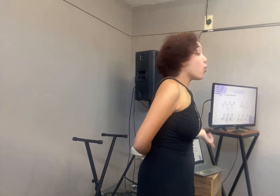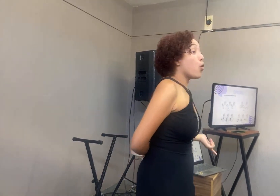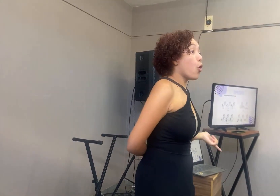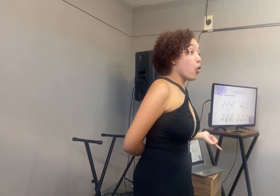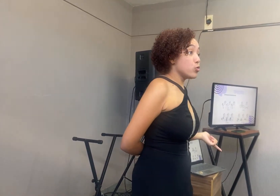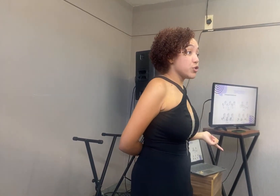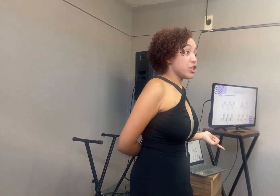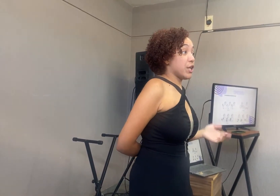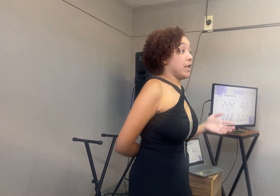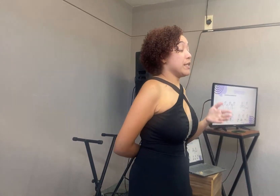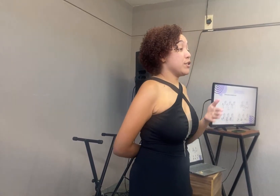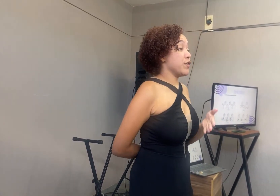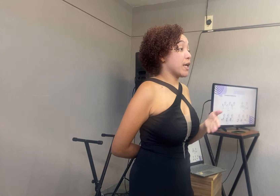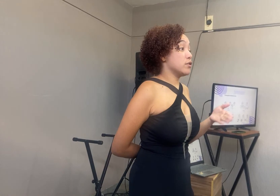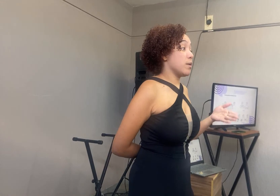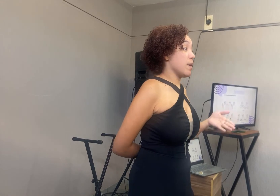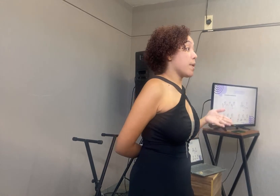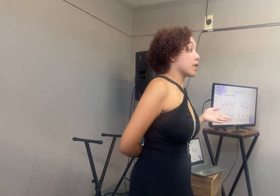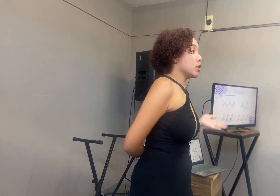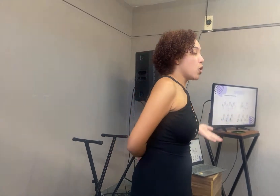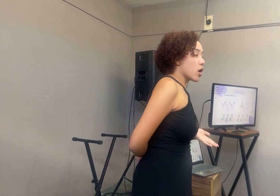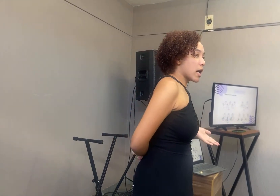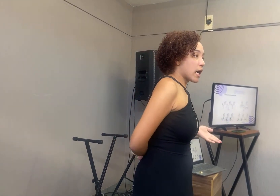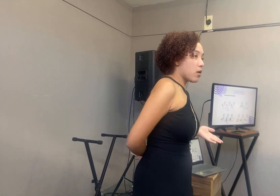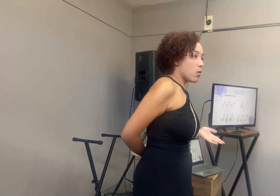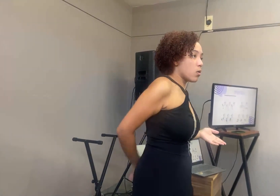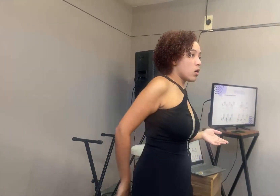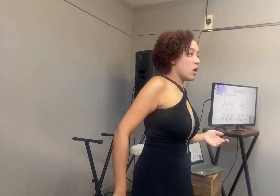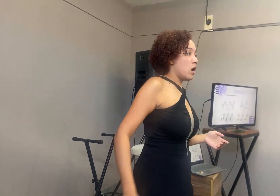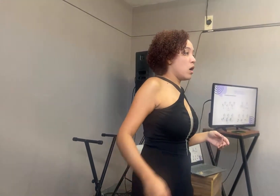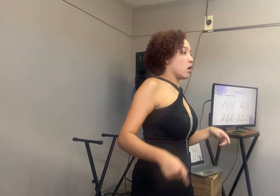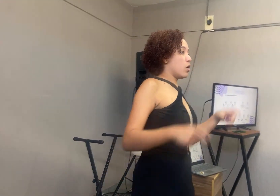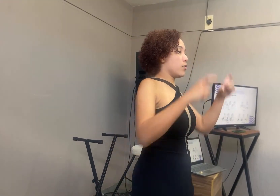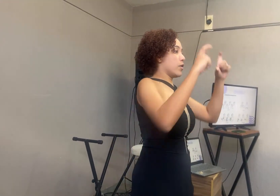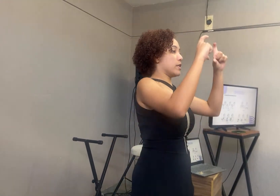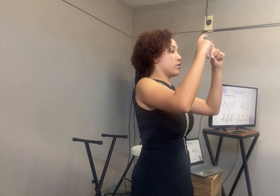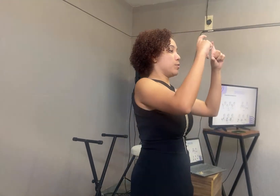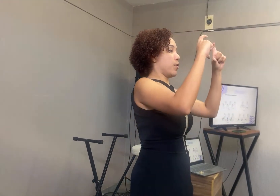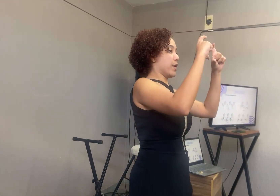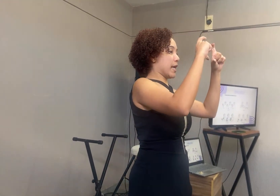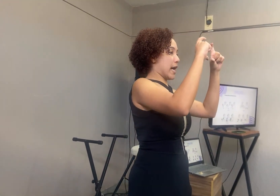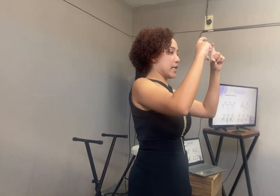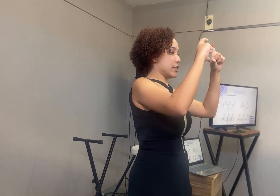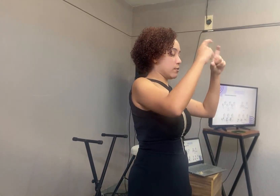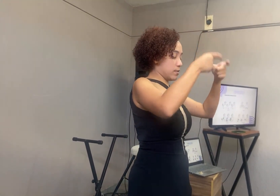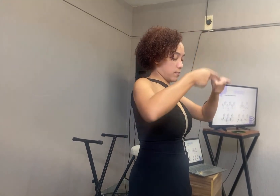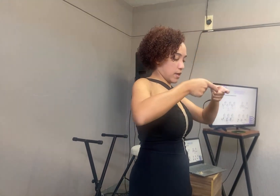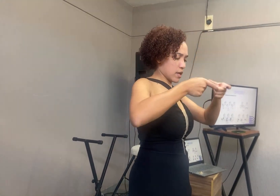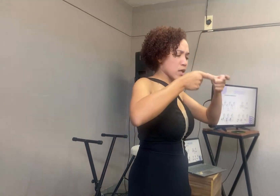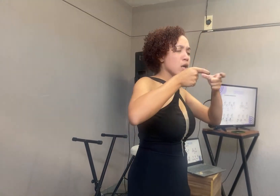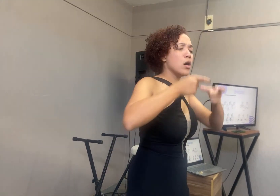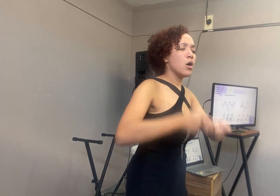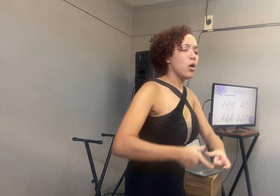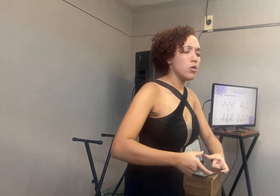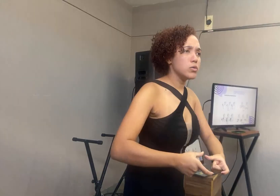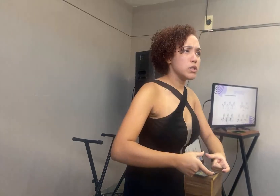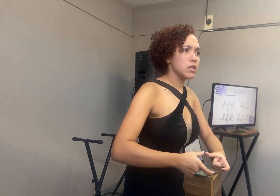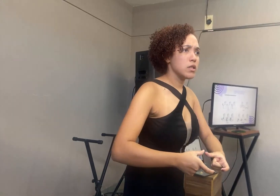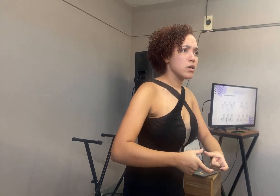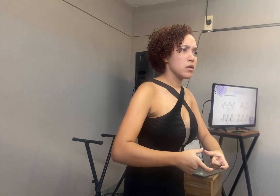o onde, identificado também para local, configuração de mão em caixa, você vai aqui, onde?